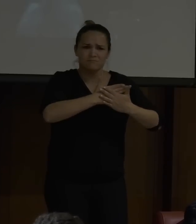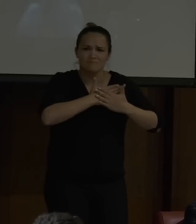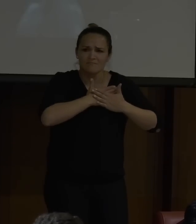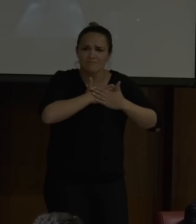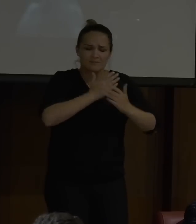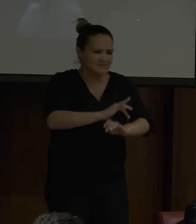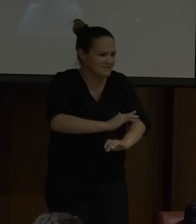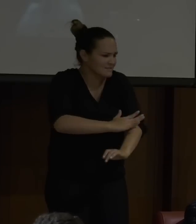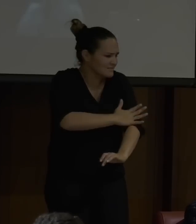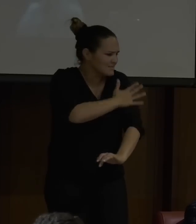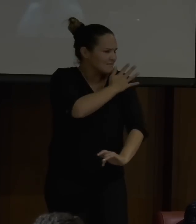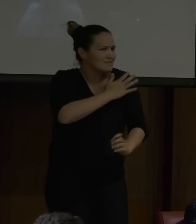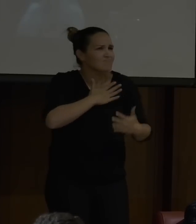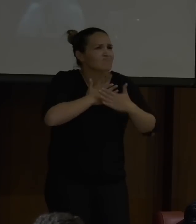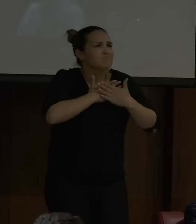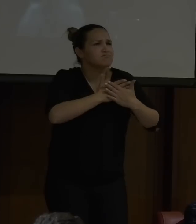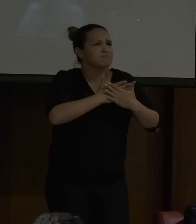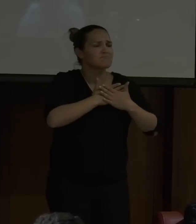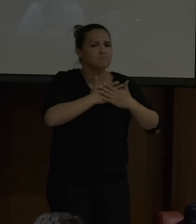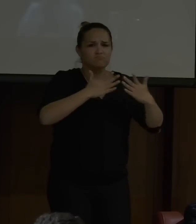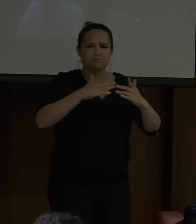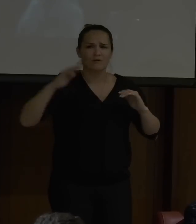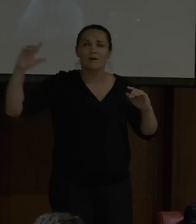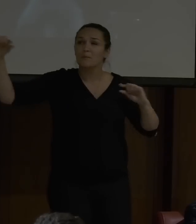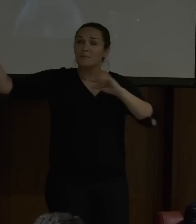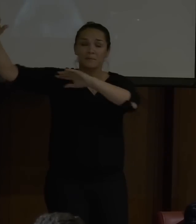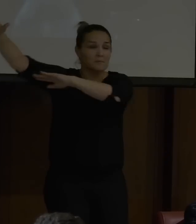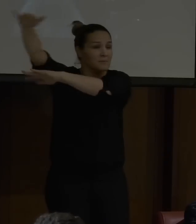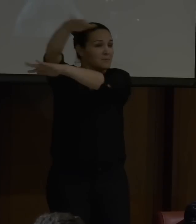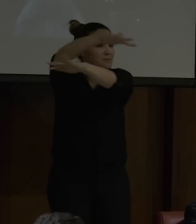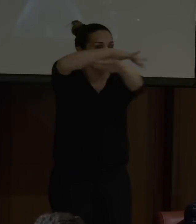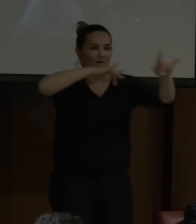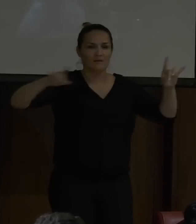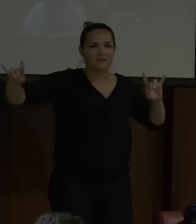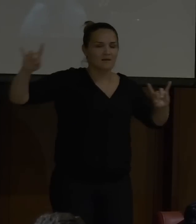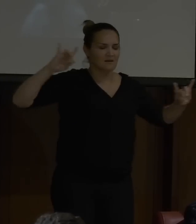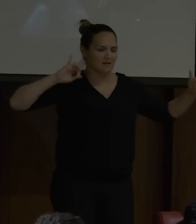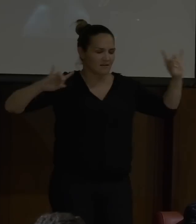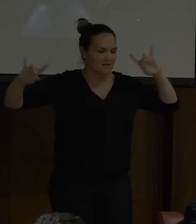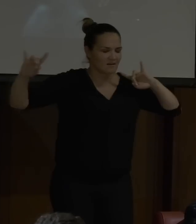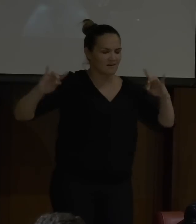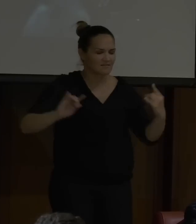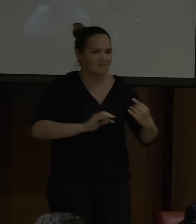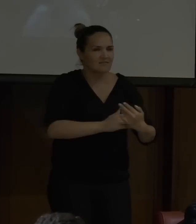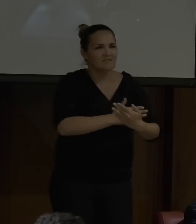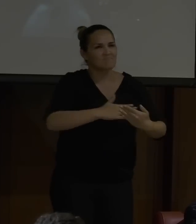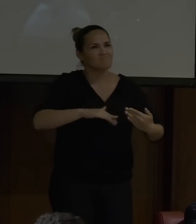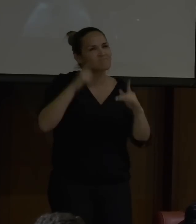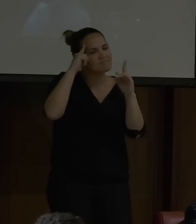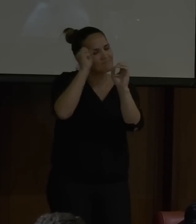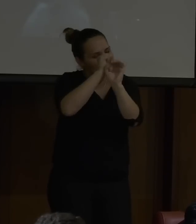corazón. El bello canto de los trupiales me acompañaron esta canción.